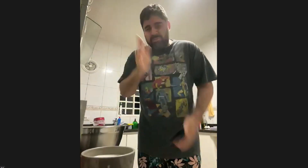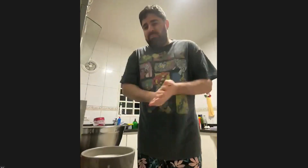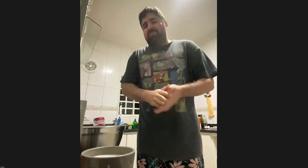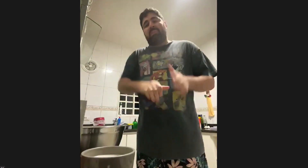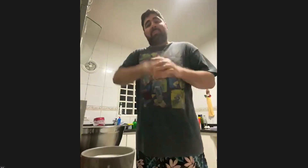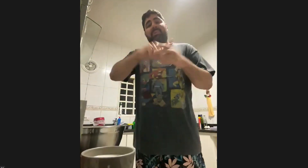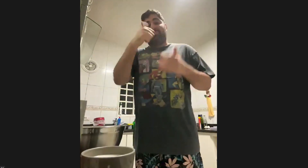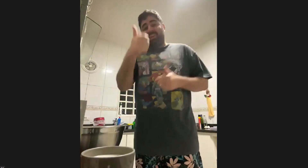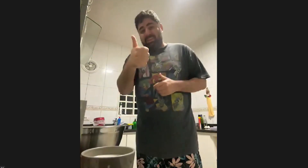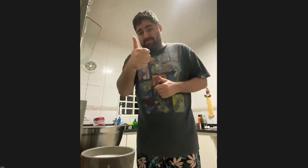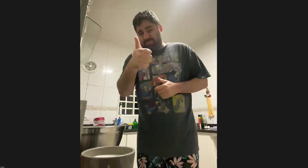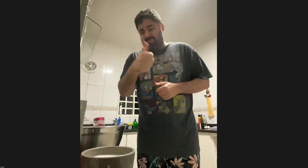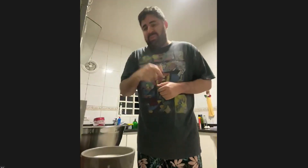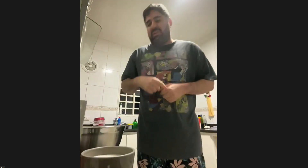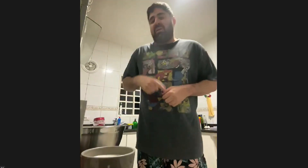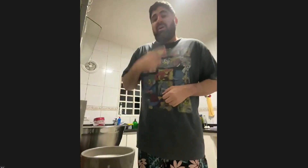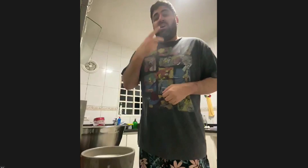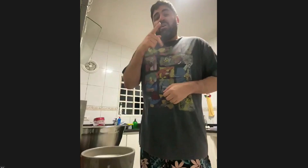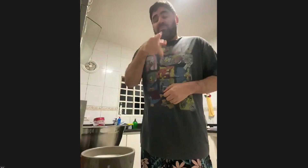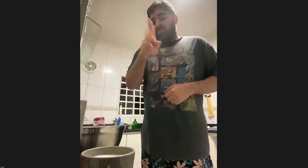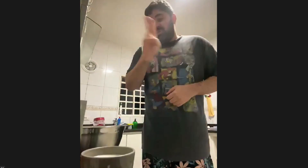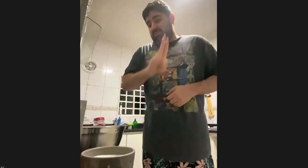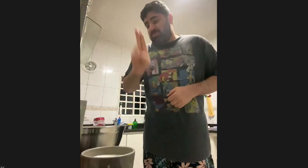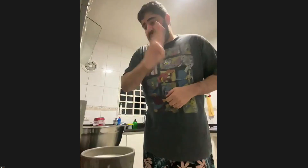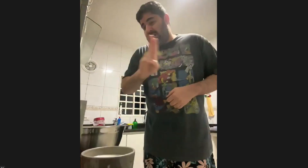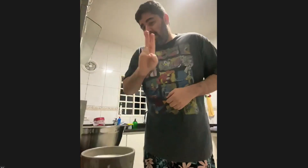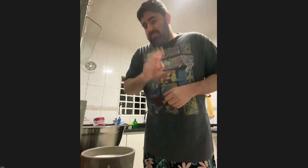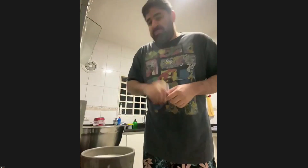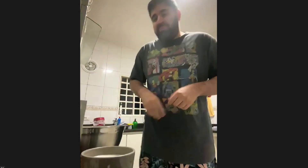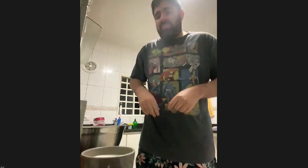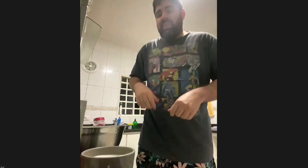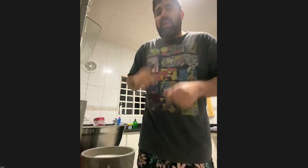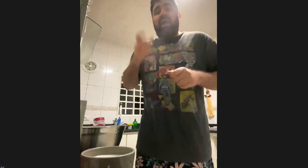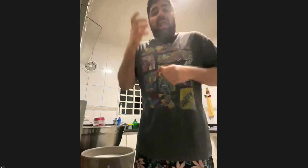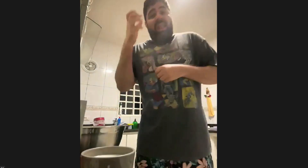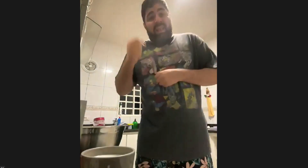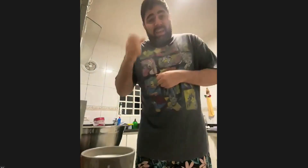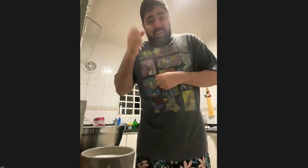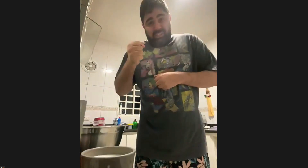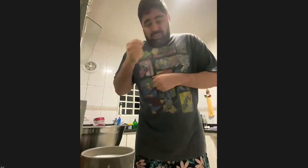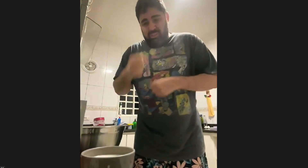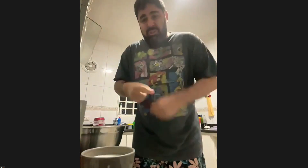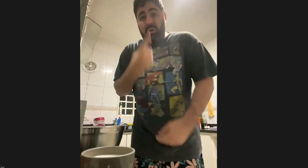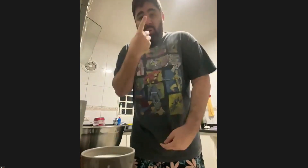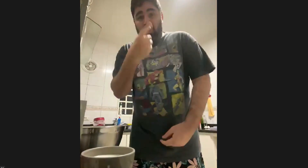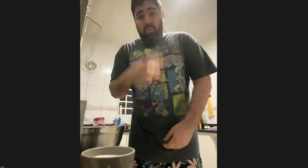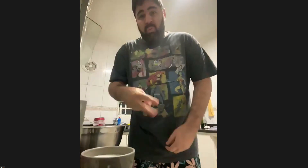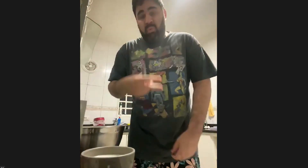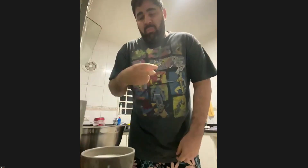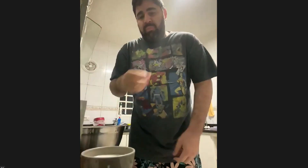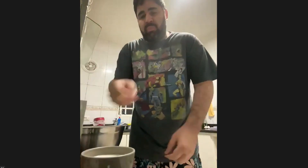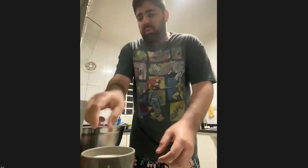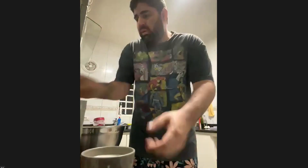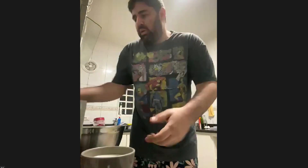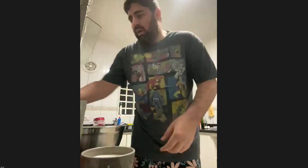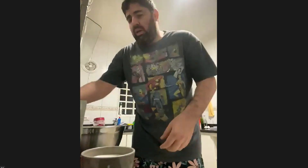fácil. Primeiro, você usar leite, um